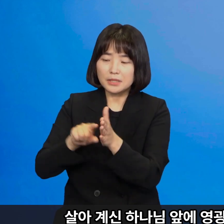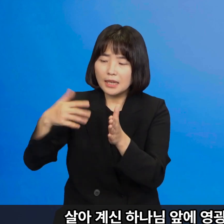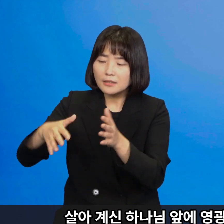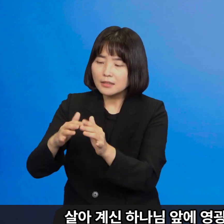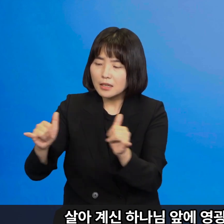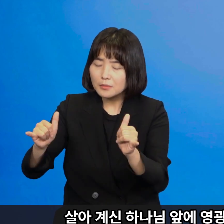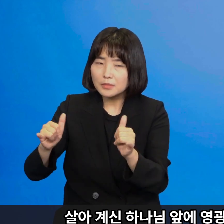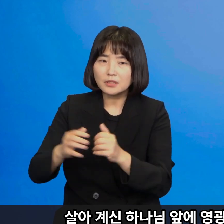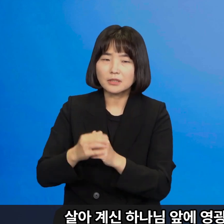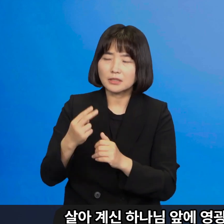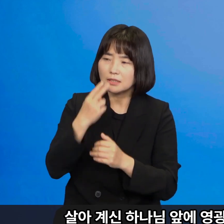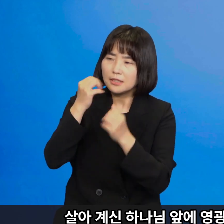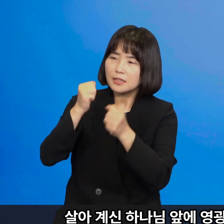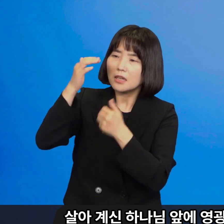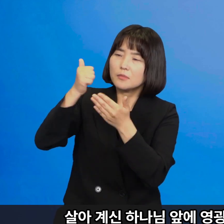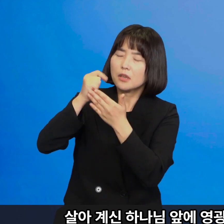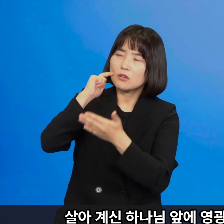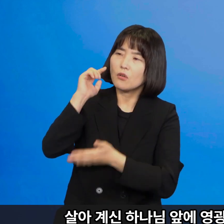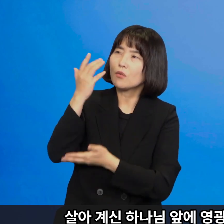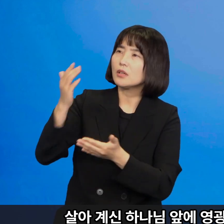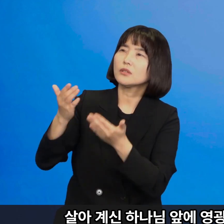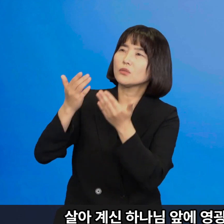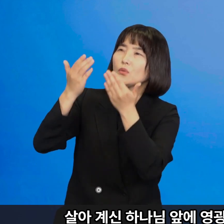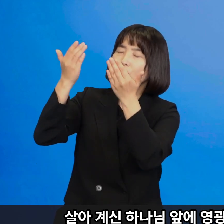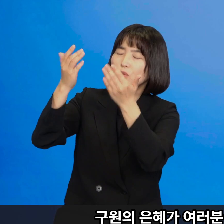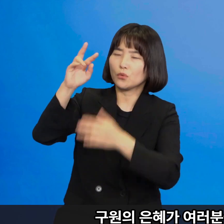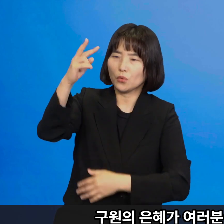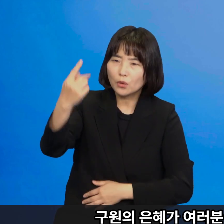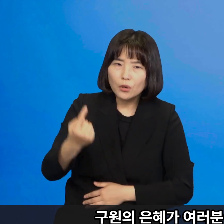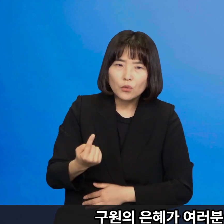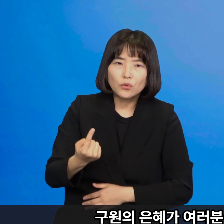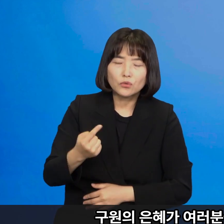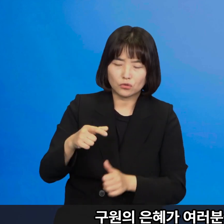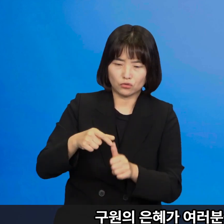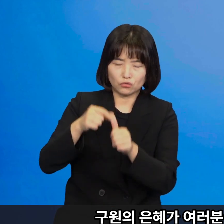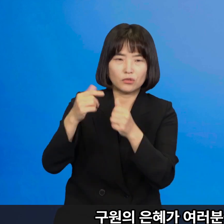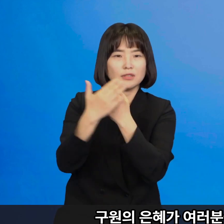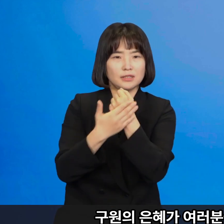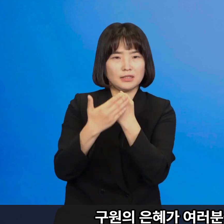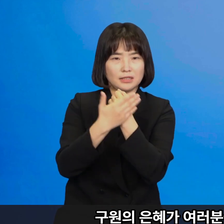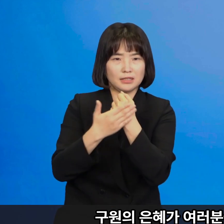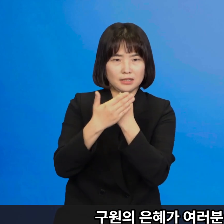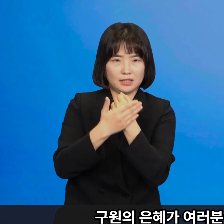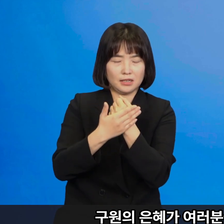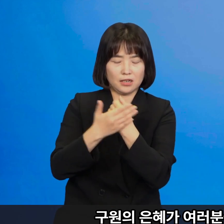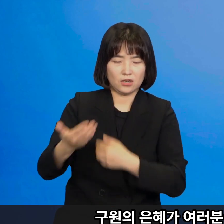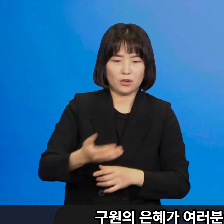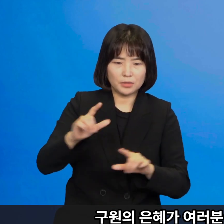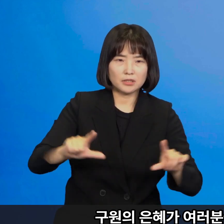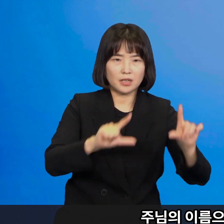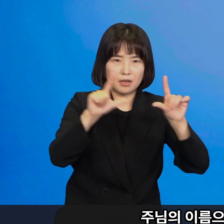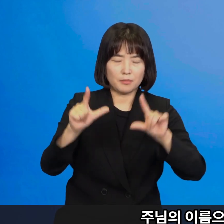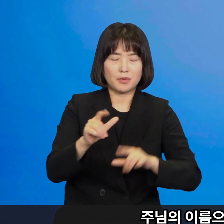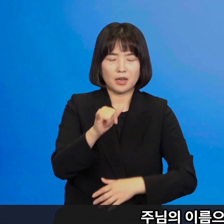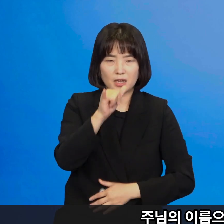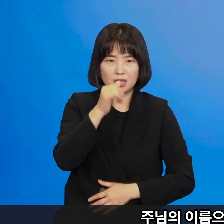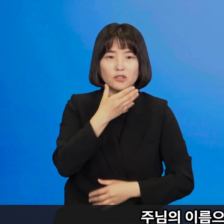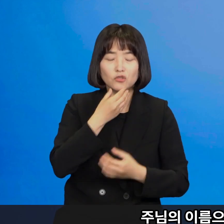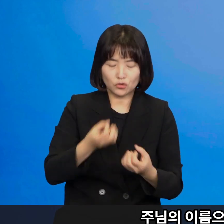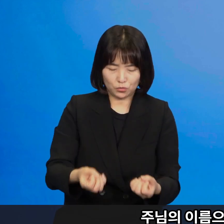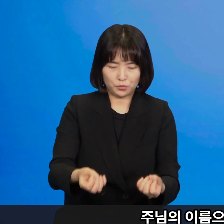하나님 앞에 영광을 돌리며 돌아오게 되어지는 구원의 은혜가 여러분들 삶에 펼쳐지게 되기를 주님의